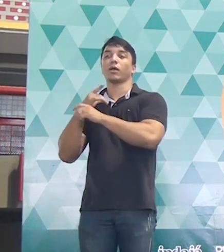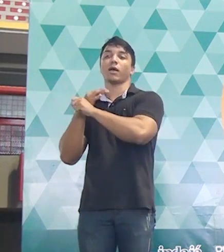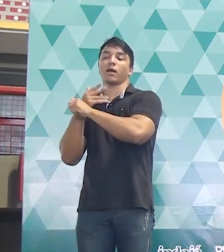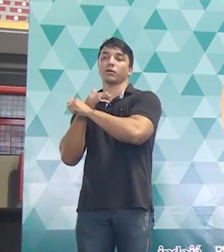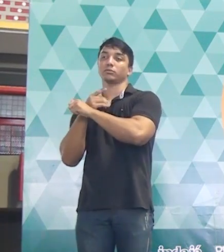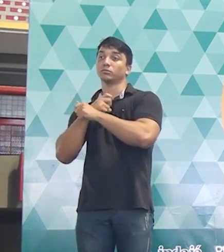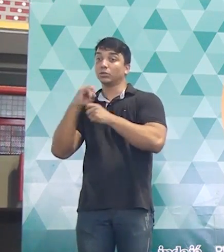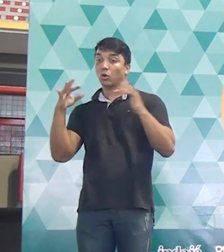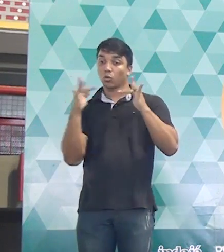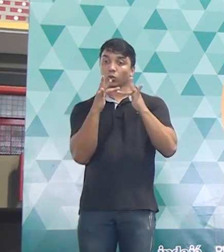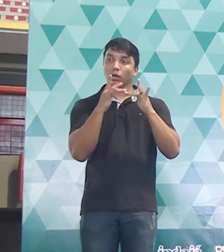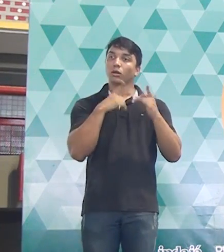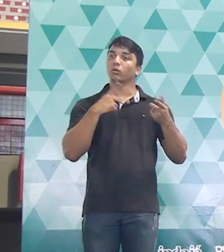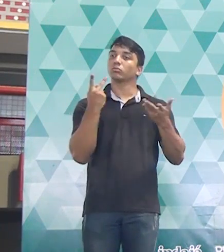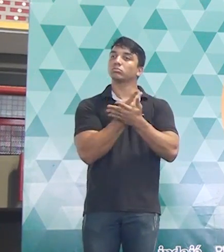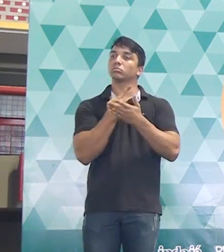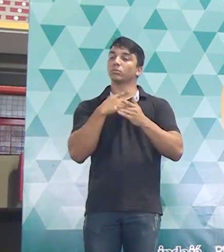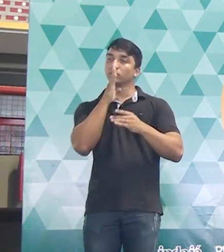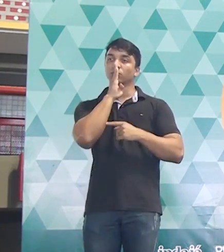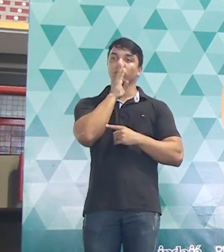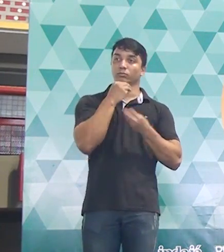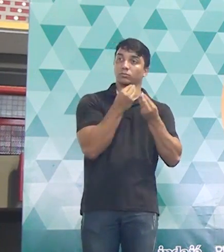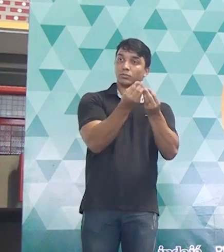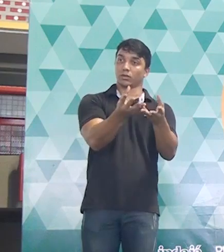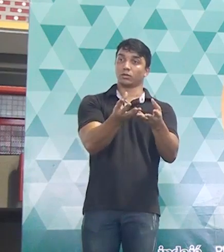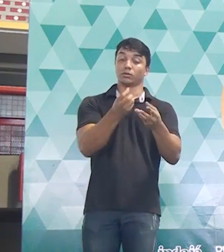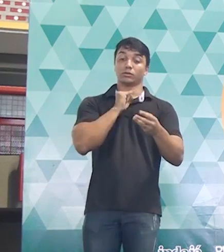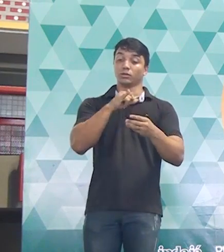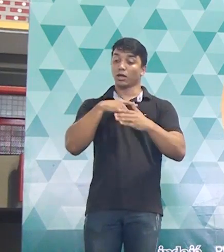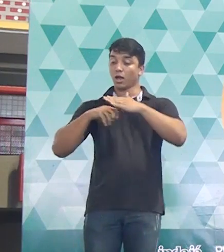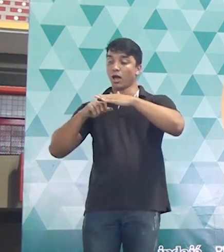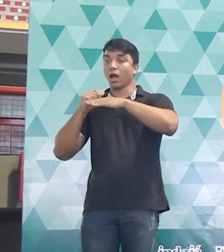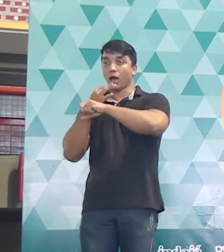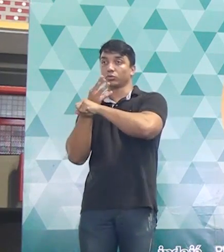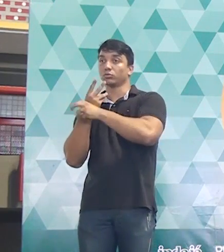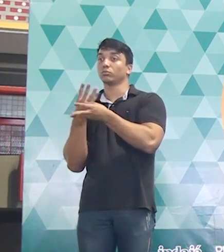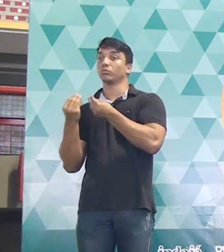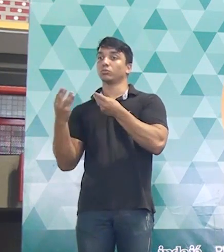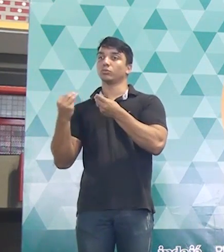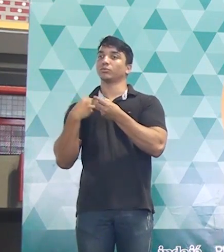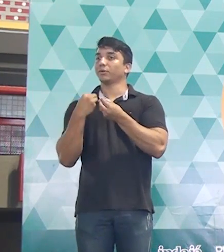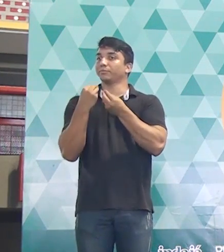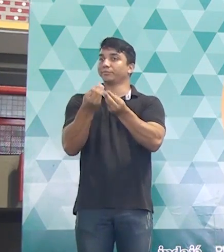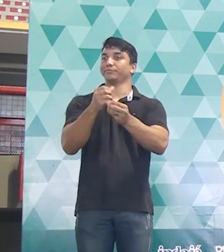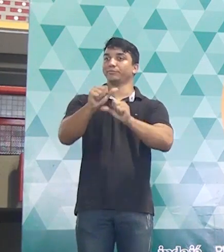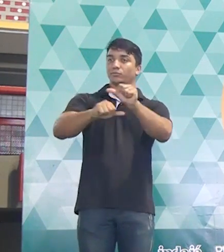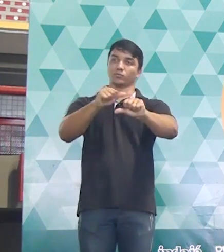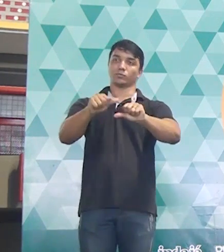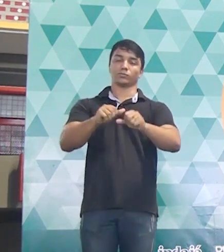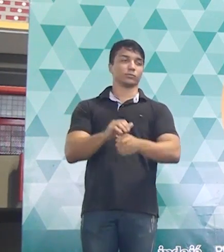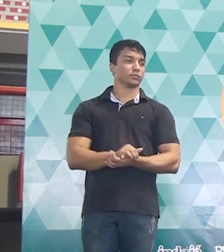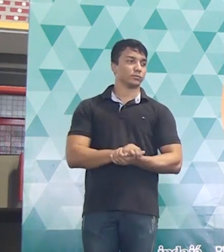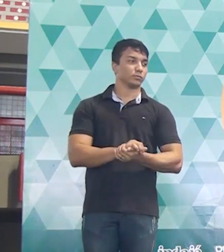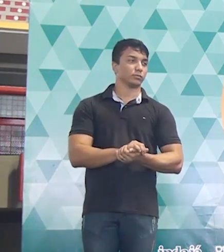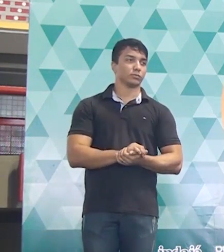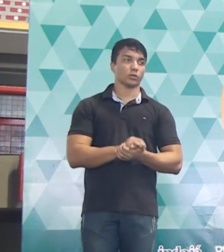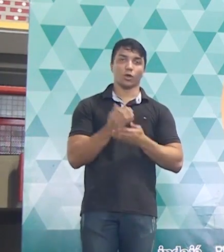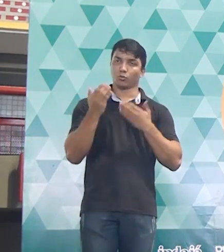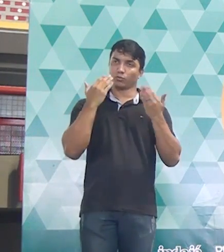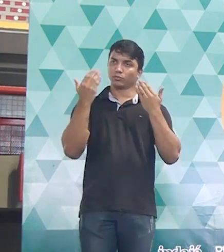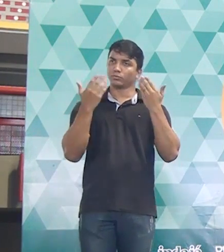neutraliza um ao outro, e o excesso de ácido torna aquele ambiente ácido. Alguma dúvida nessa